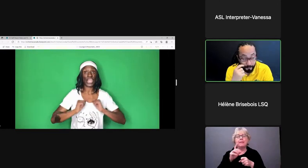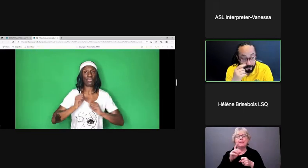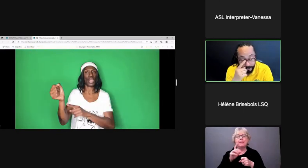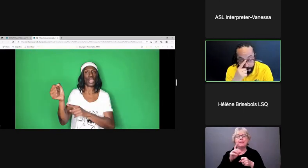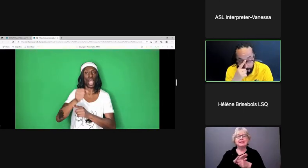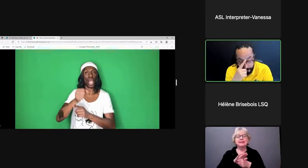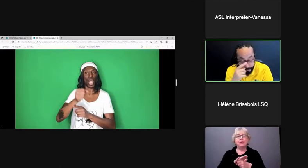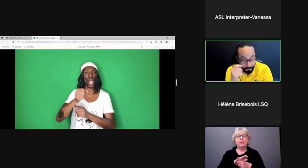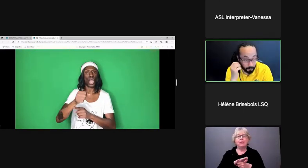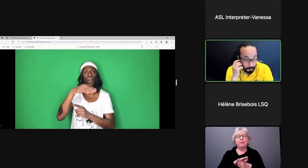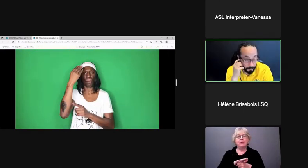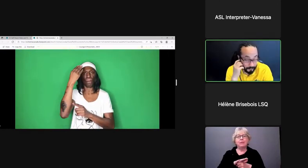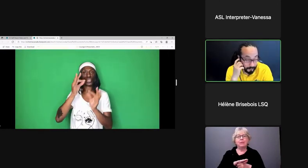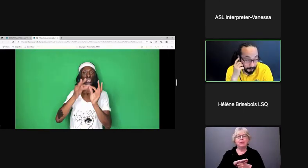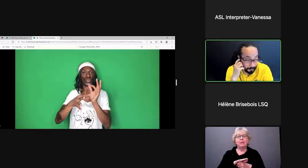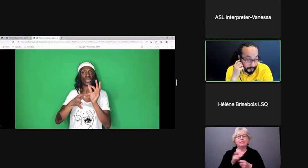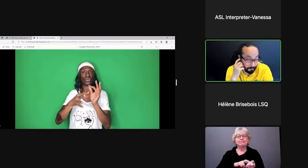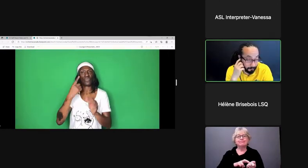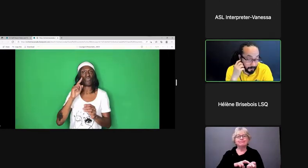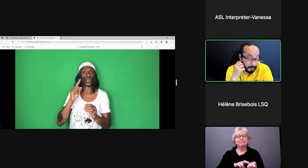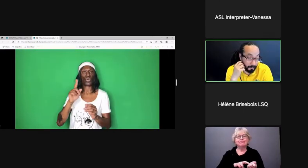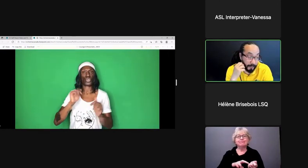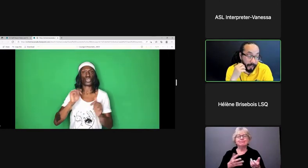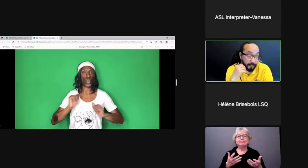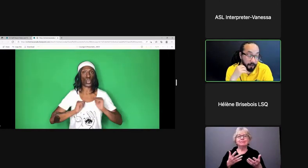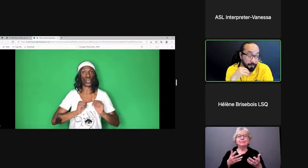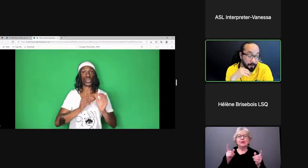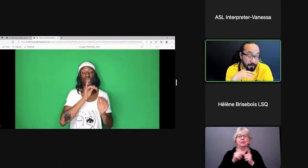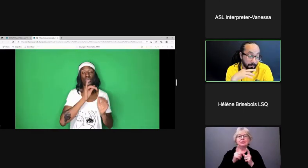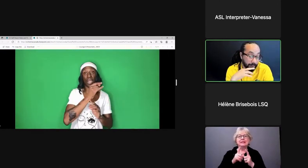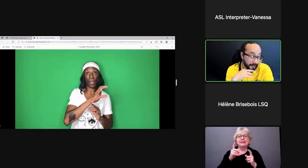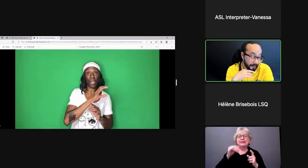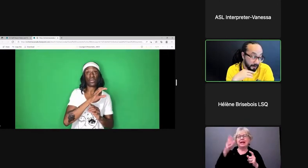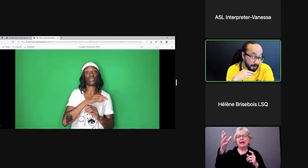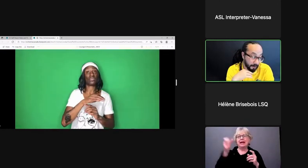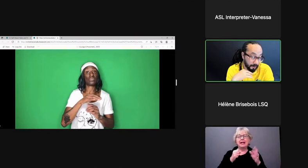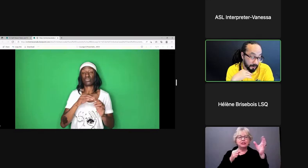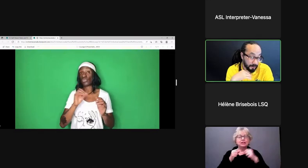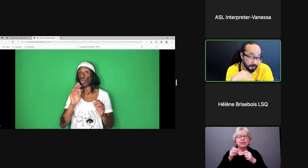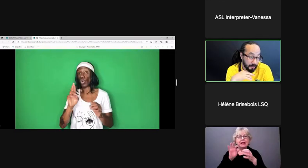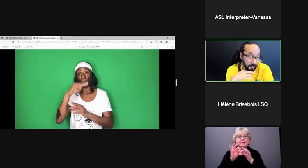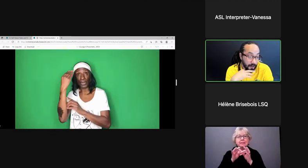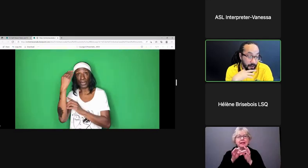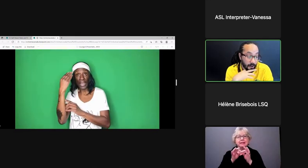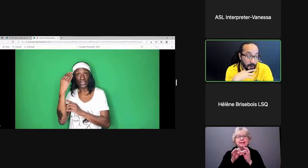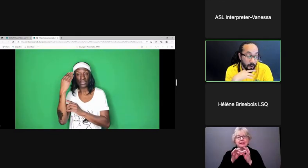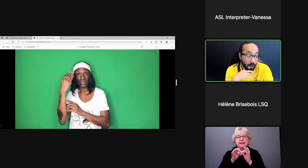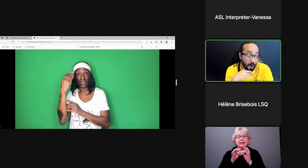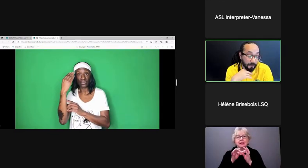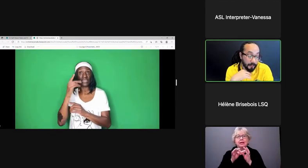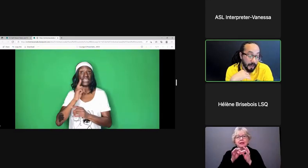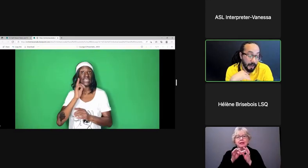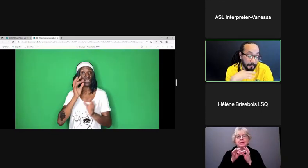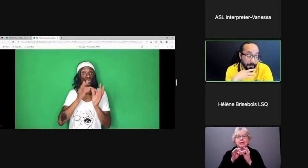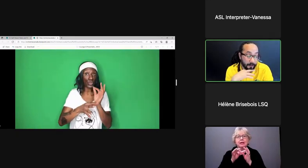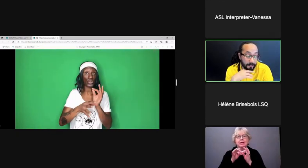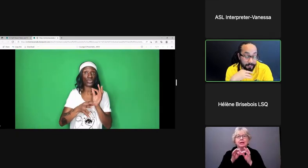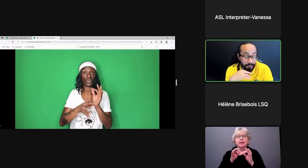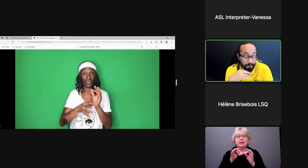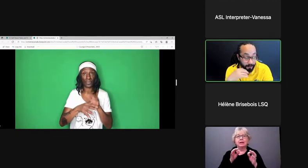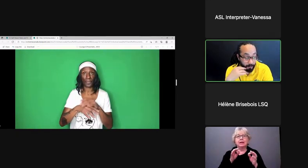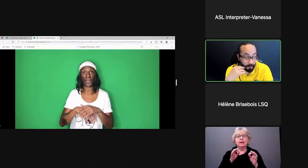Et puis, le fait d'engager des interprètes, bien, on veut, encore une fois, avoir